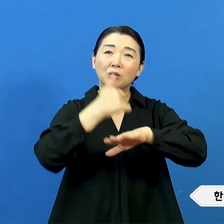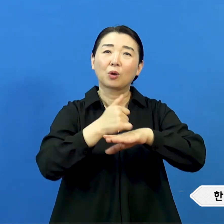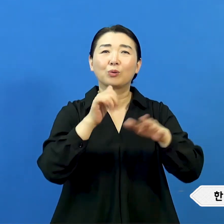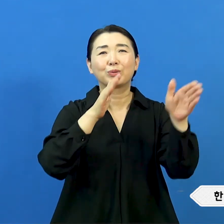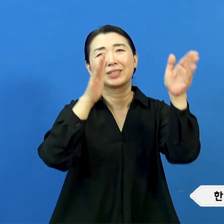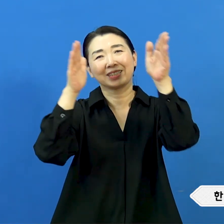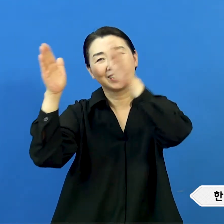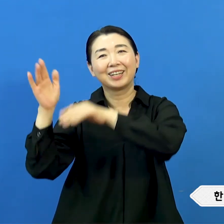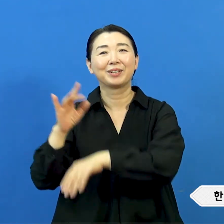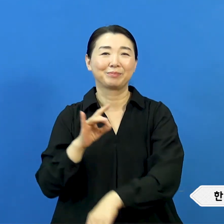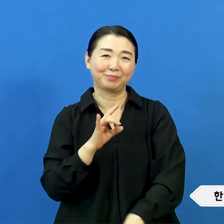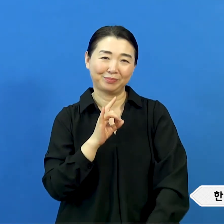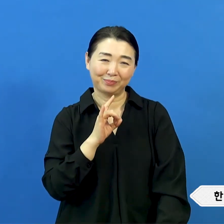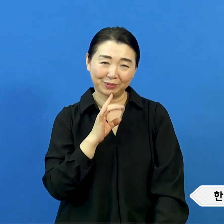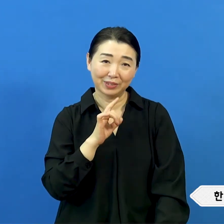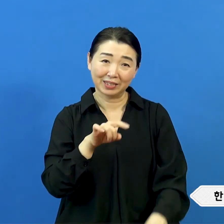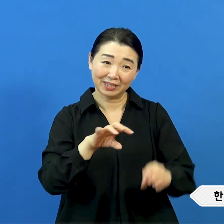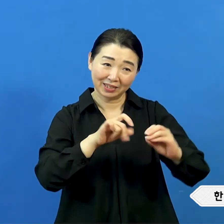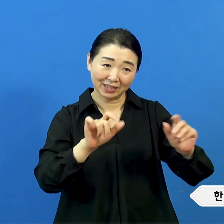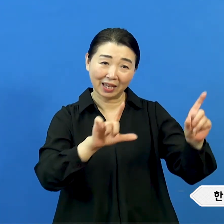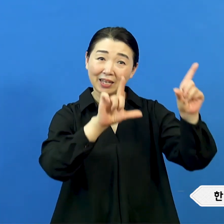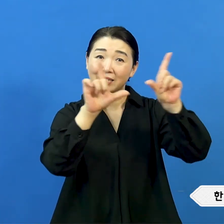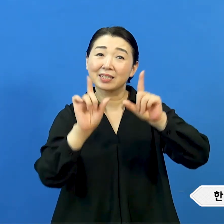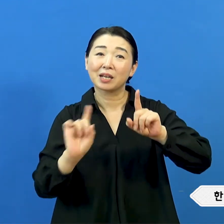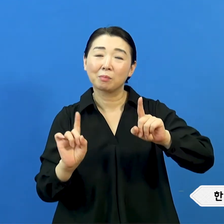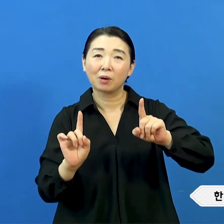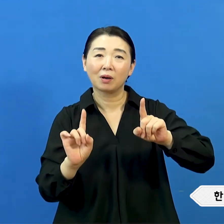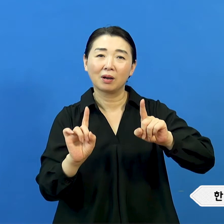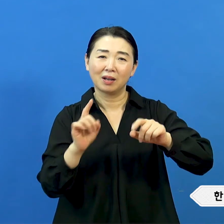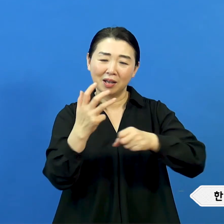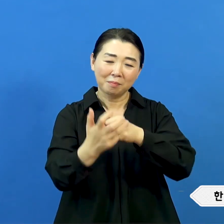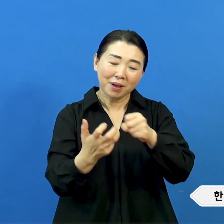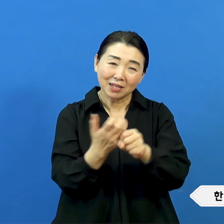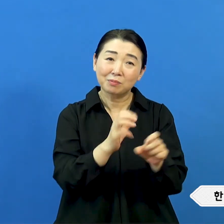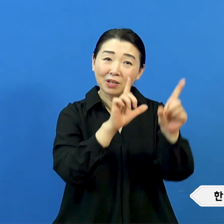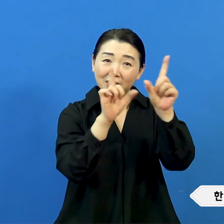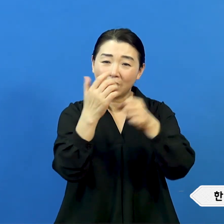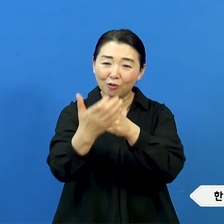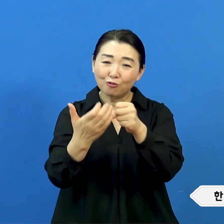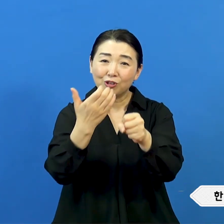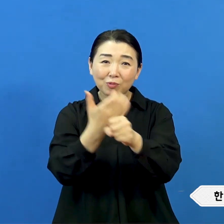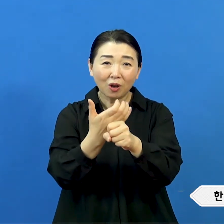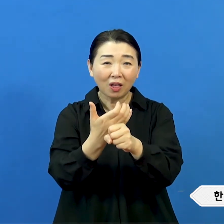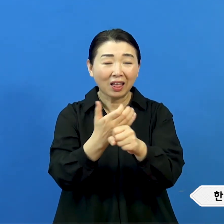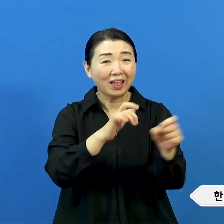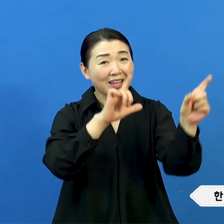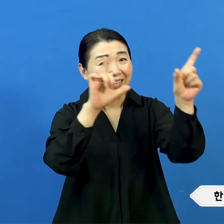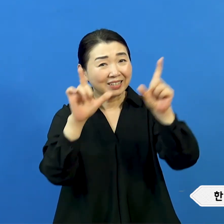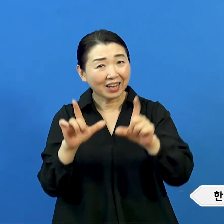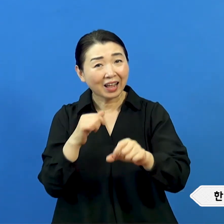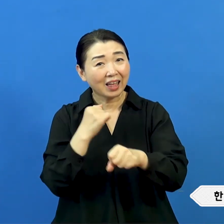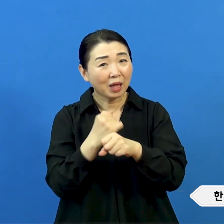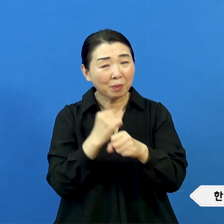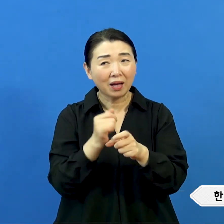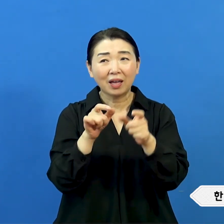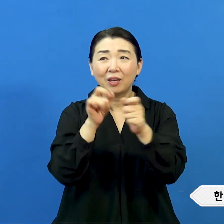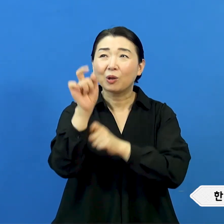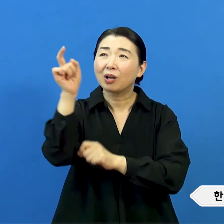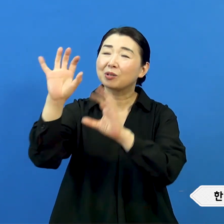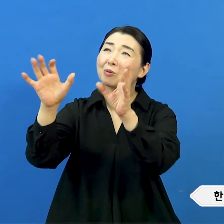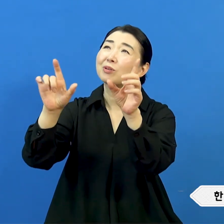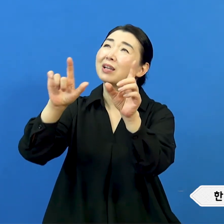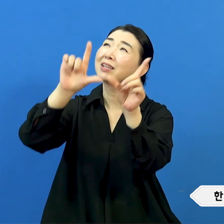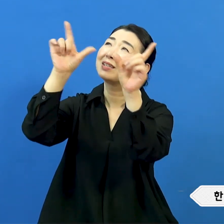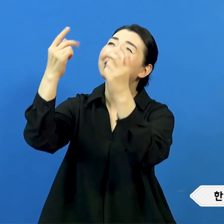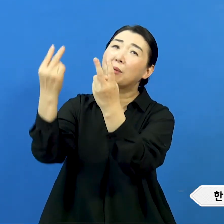지나가는 것입니다. 이 땅의 삶 자체가 80년 산다, 90년 산다 해봤자 영원한 천국의 삶에